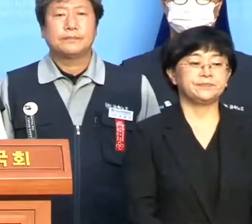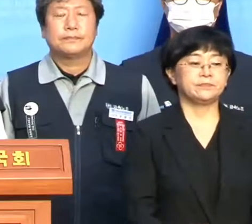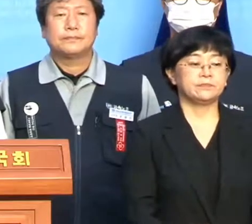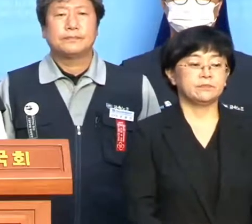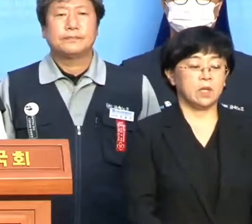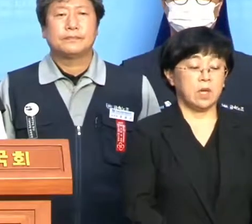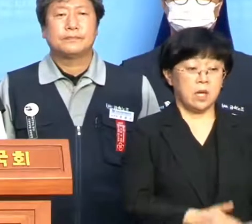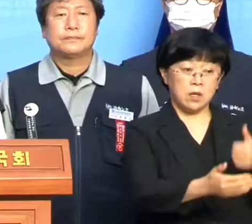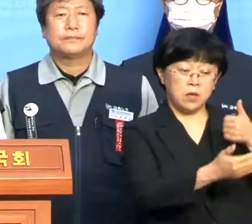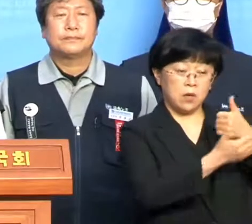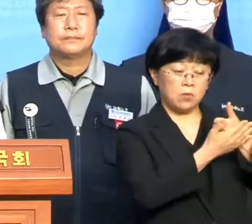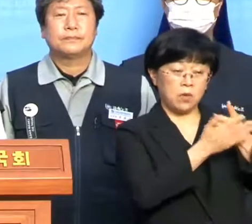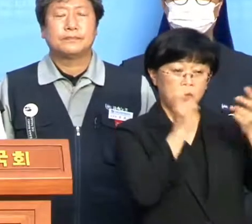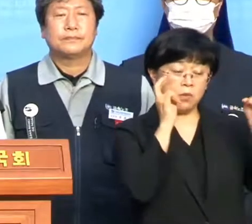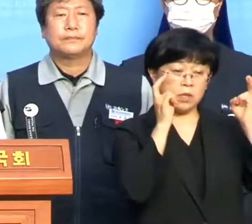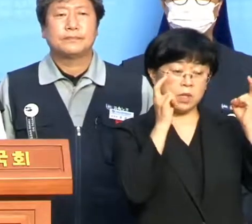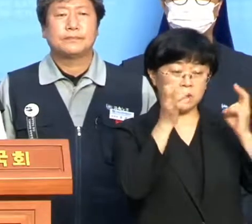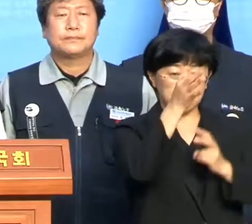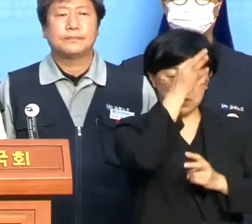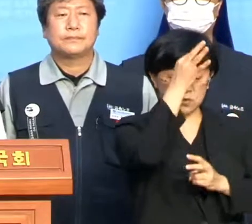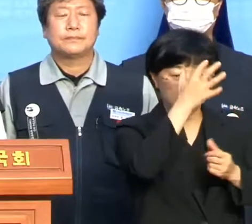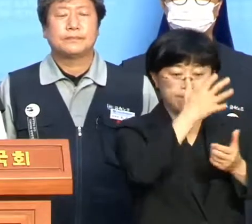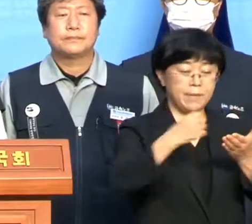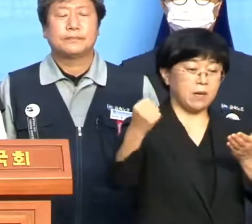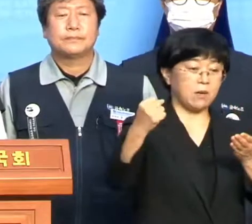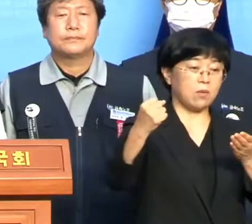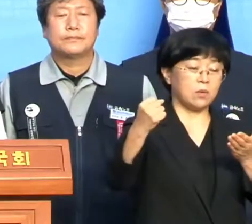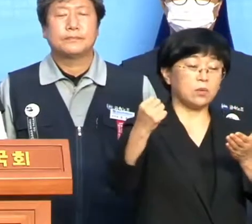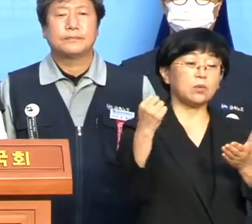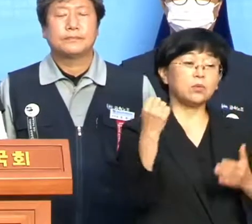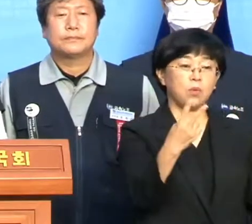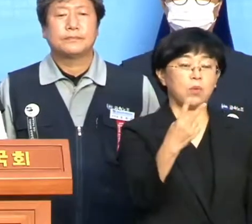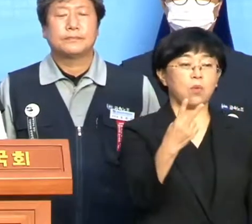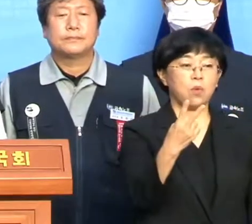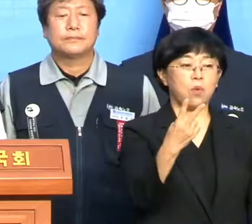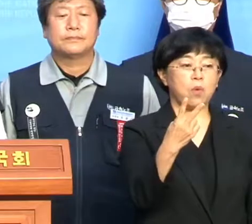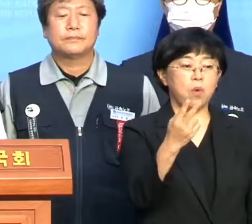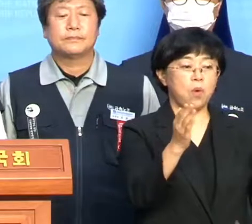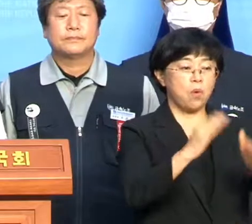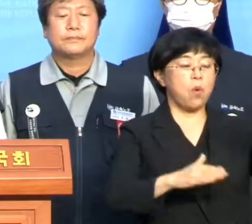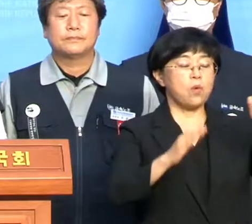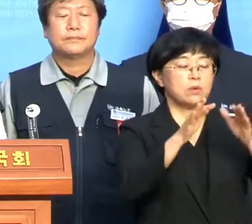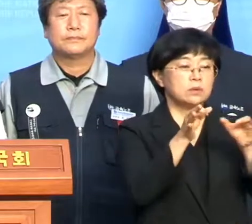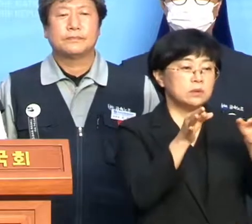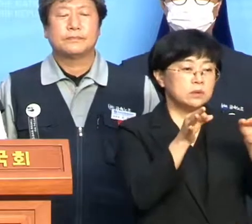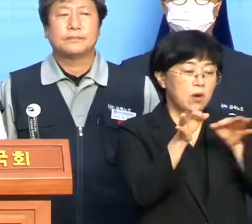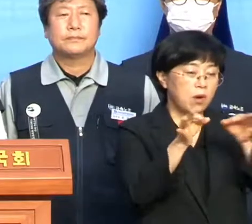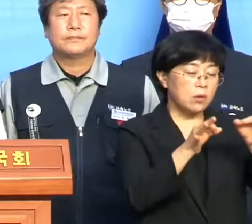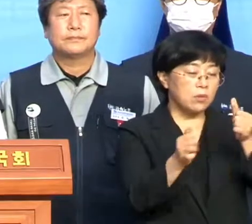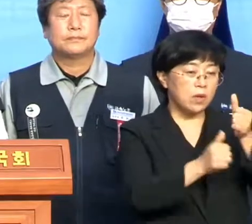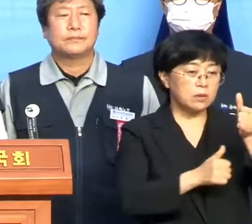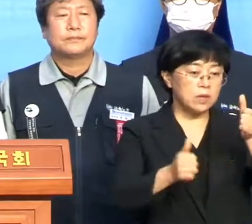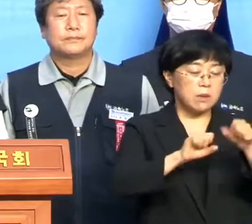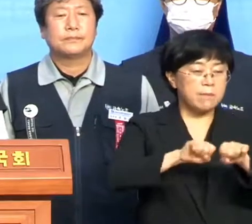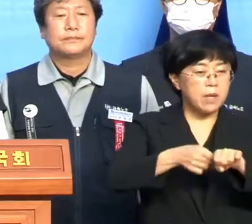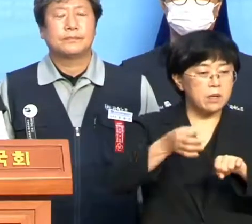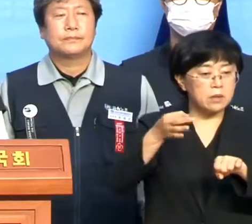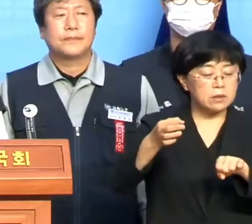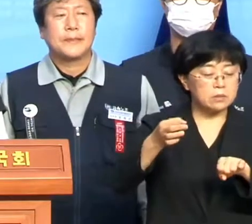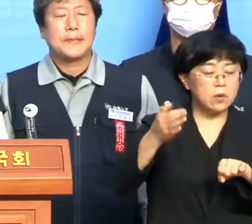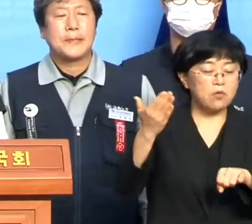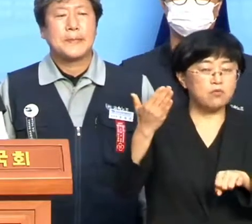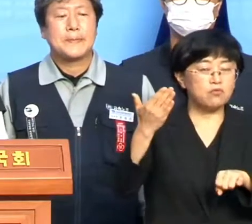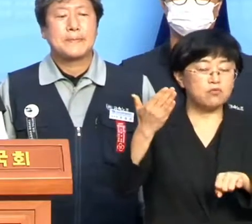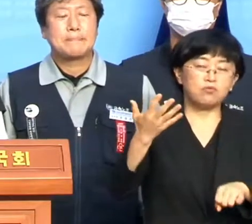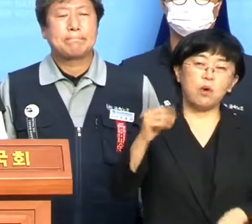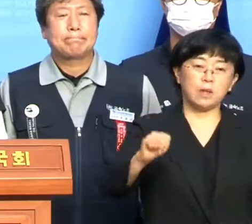협력업체 에서는 기술을 강탈하고 그래서 공정위로부터 과징금 검고 7000만원을 부가